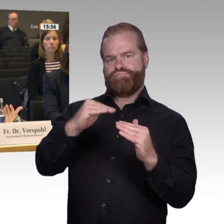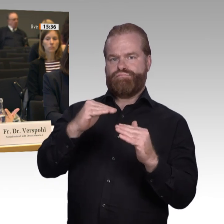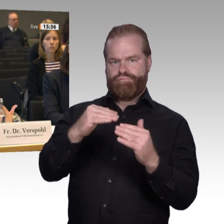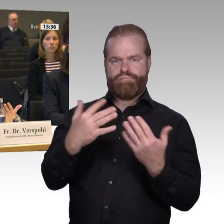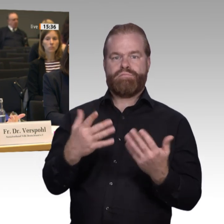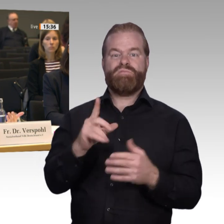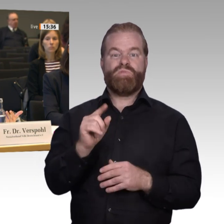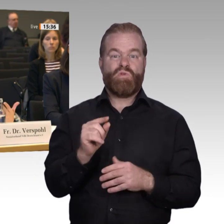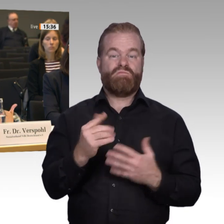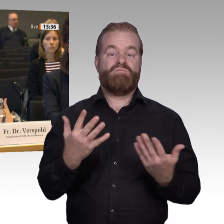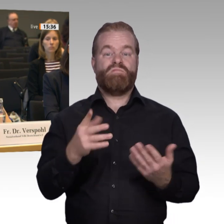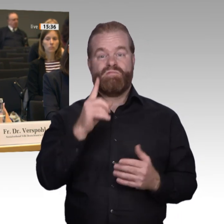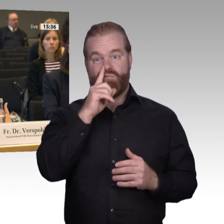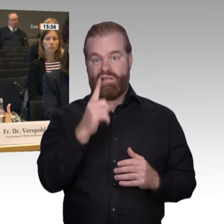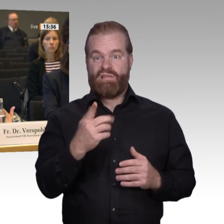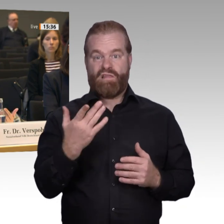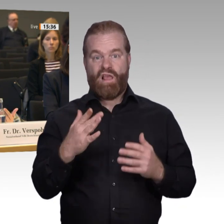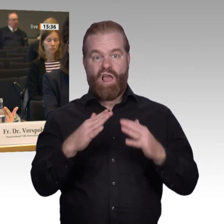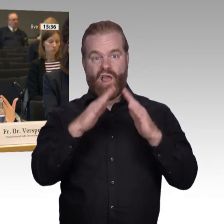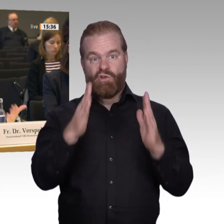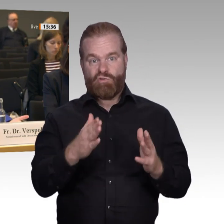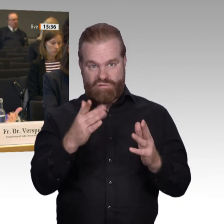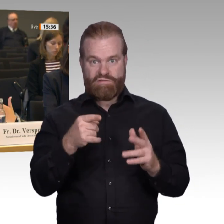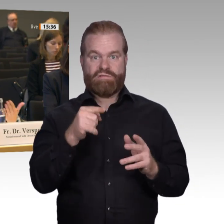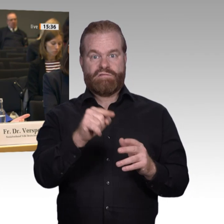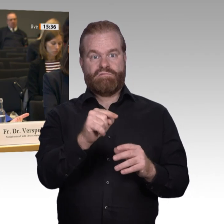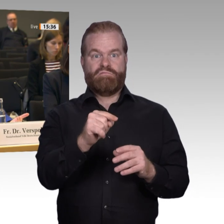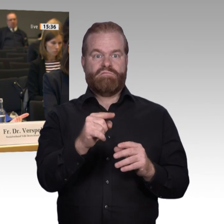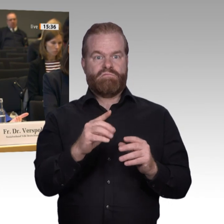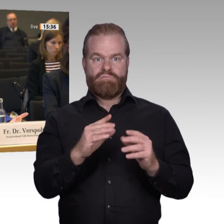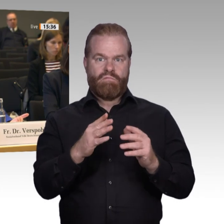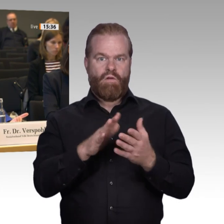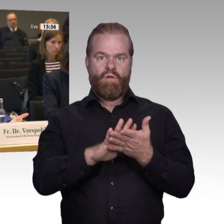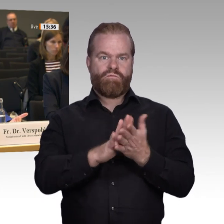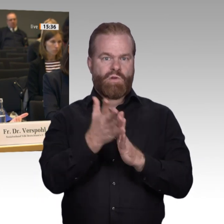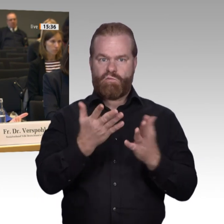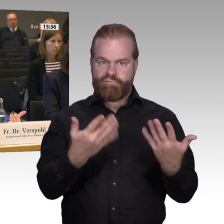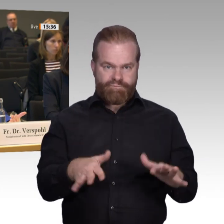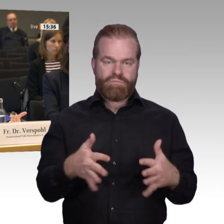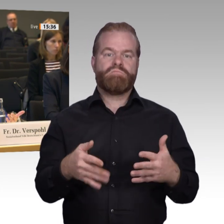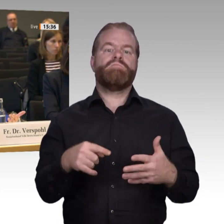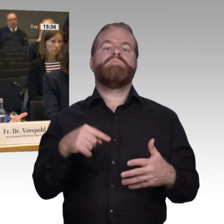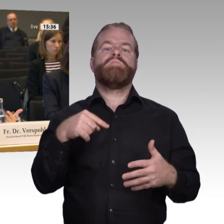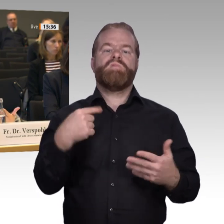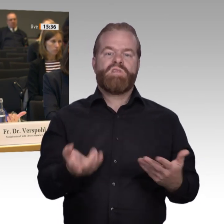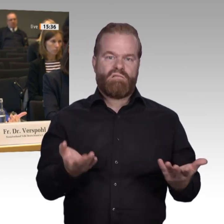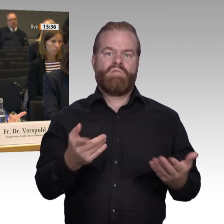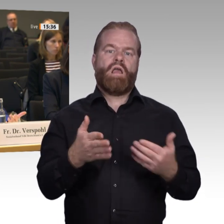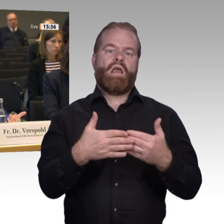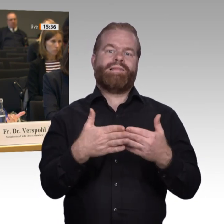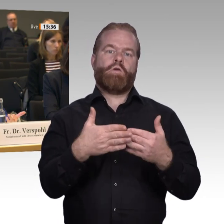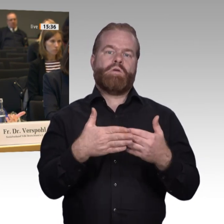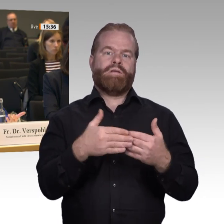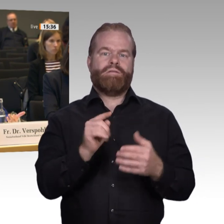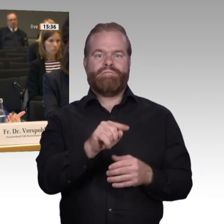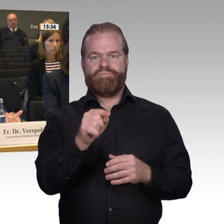unser modernes Sozialsystem das abfedern, dass man nämlich eine Rente hat und eine Pflegeversicherung und nicht darauf angewiesen ist, möglichst viele gut verdienende Kinder zu